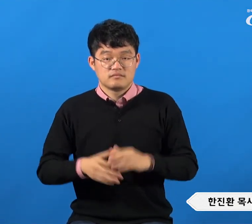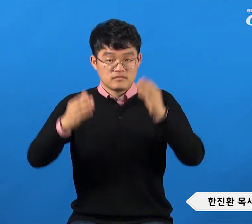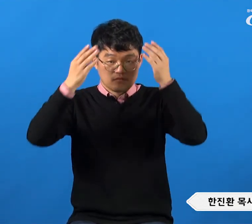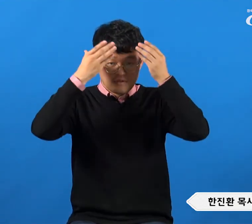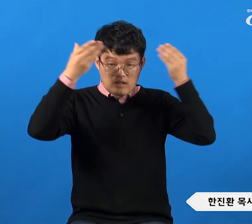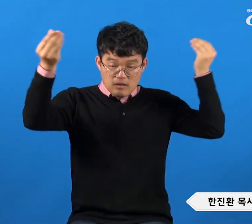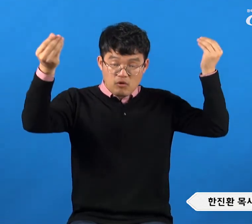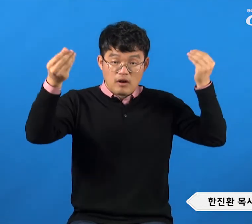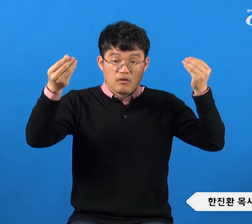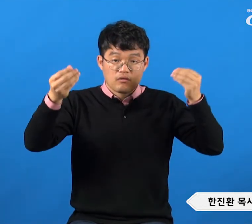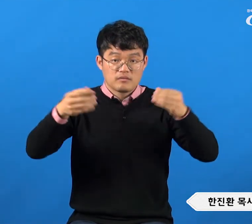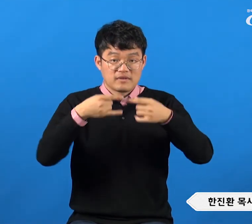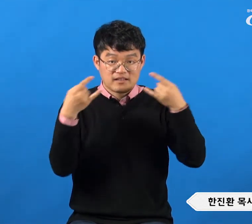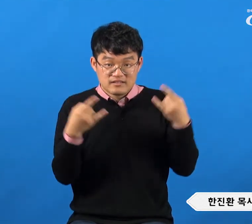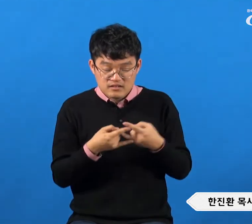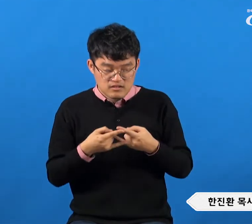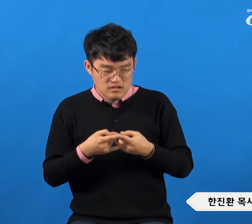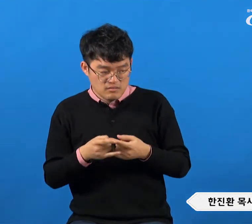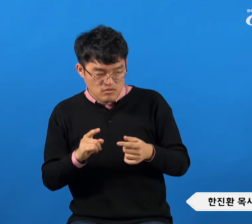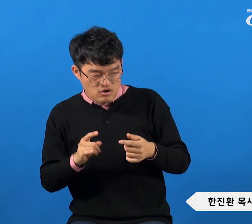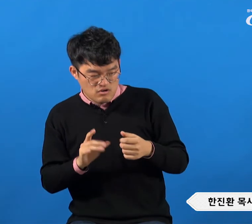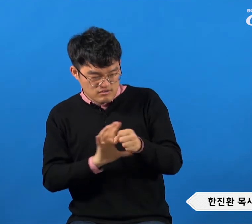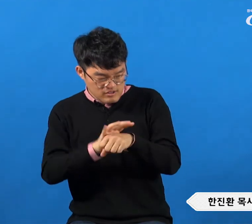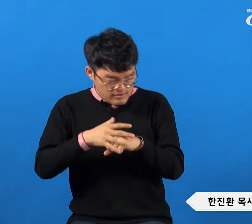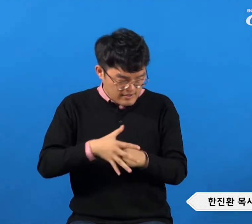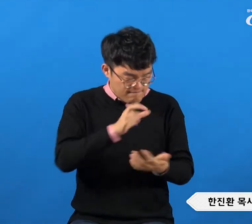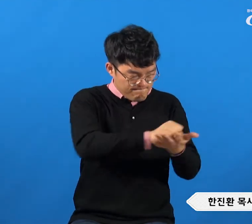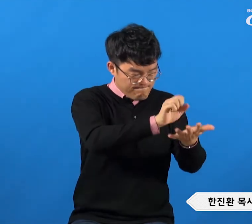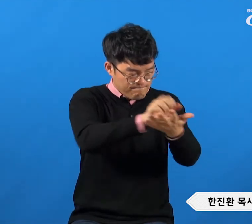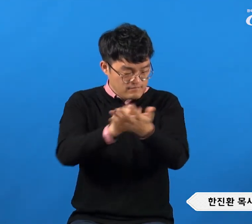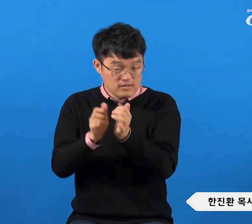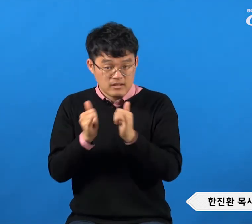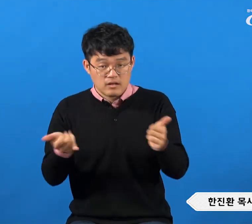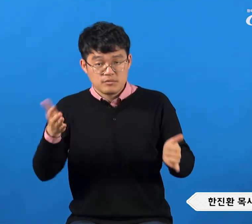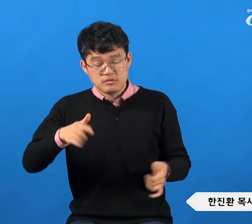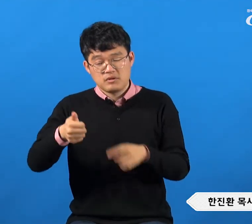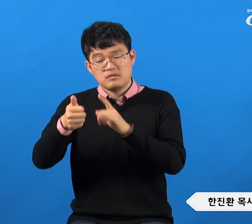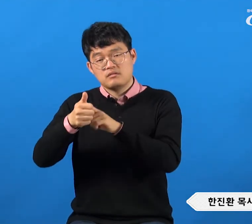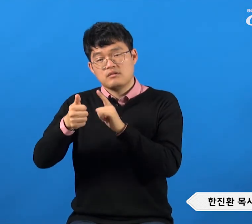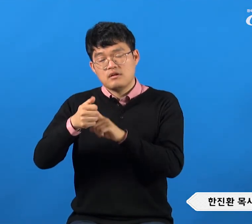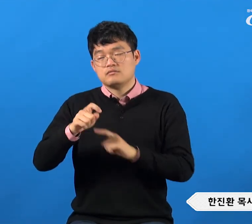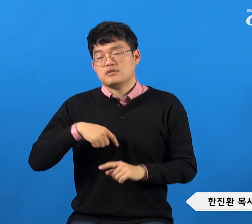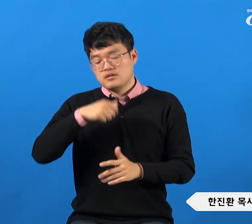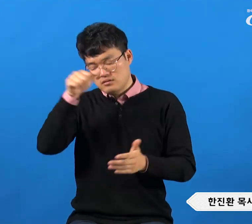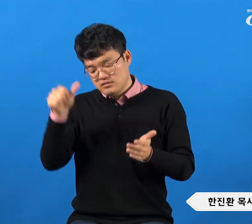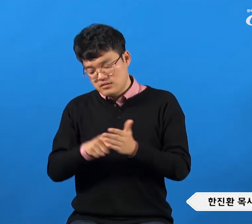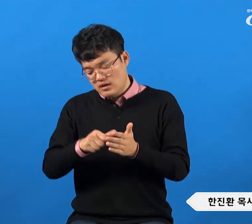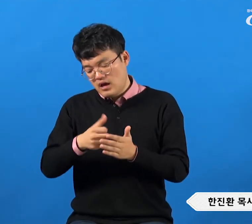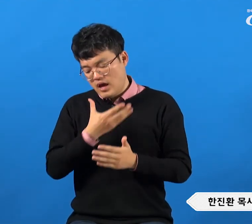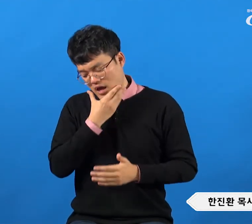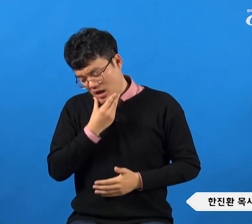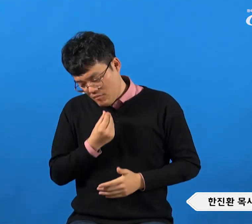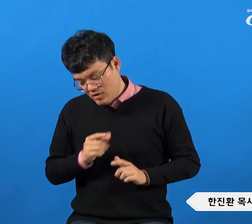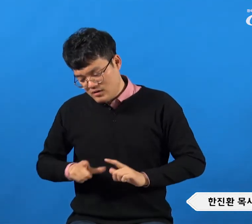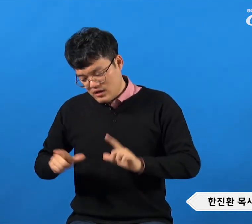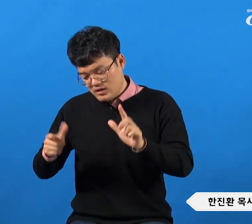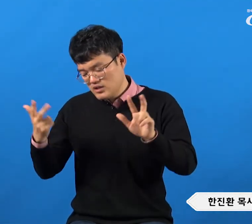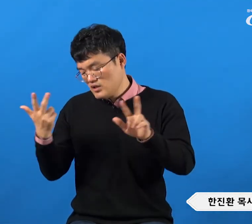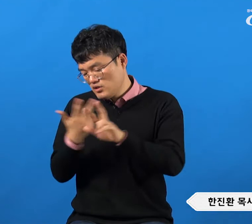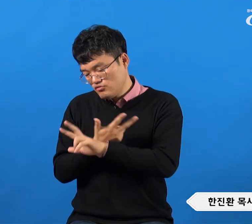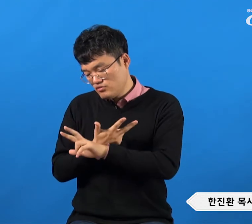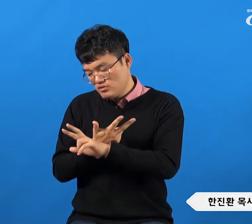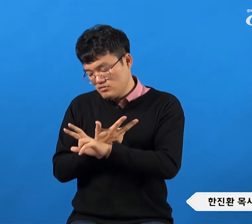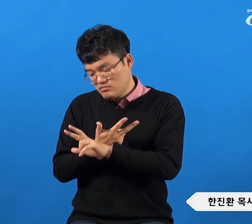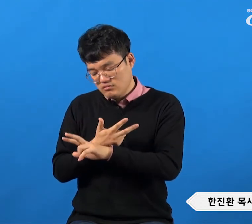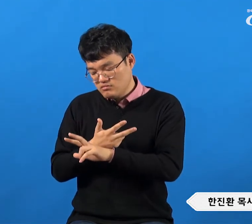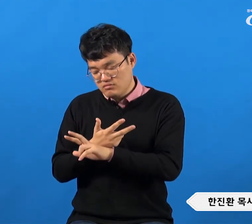나폴레옹은 천하를 정복한 사람이지만은 자기 생애에 행복한 날은 일주일도 채 되지 않는다고